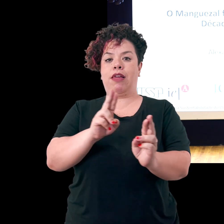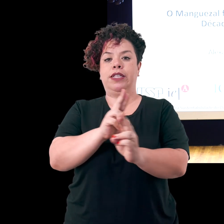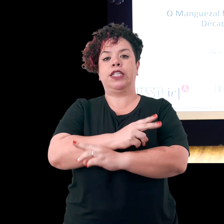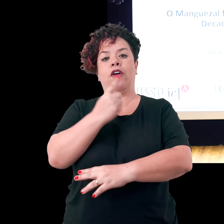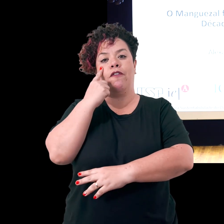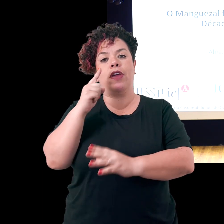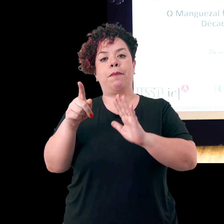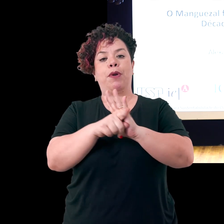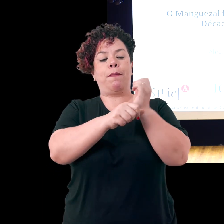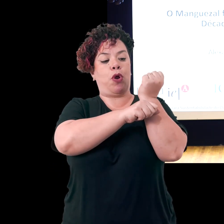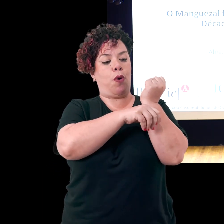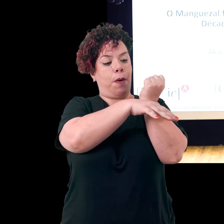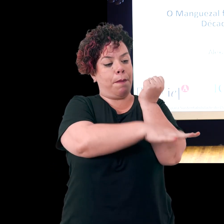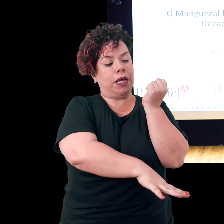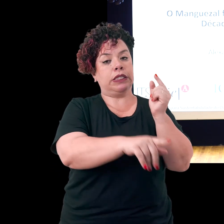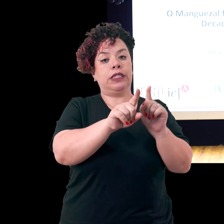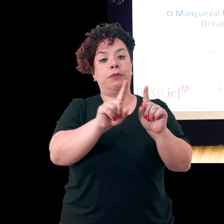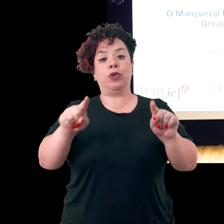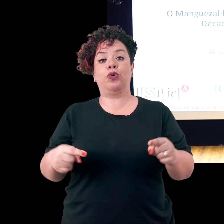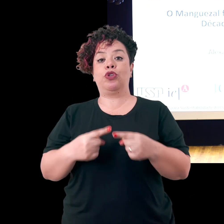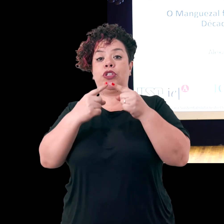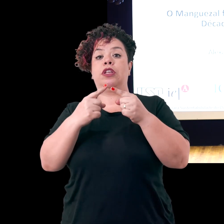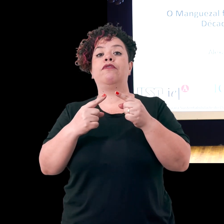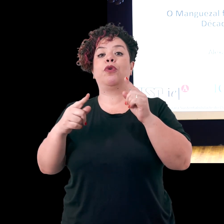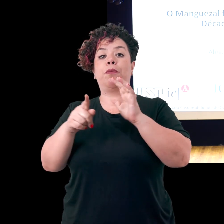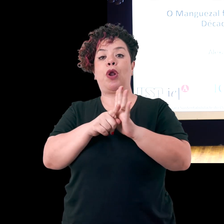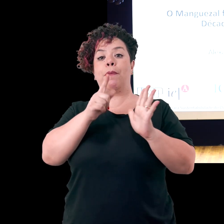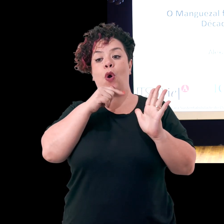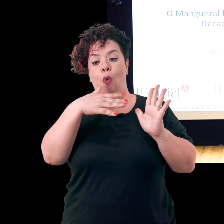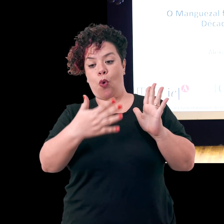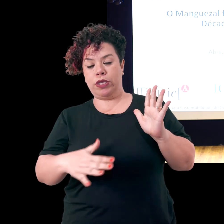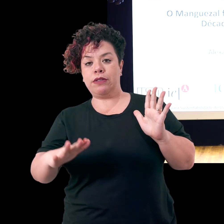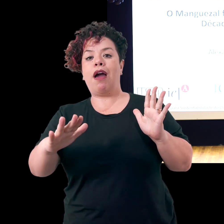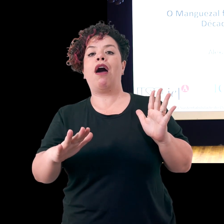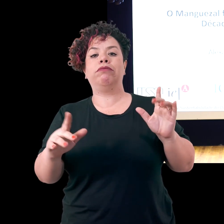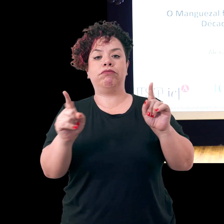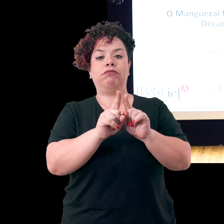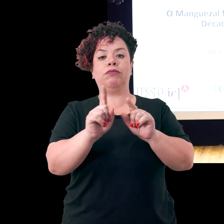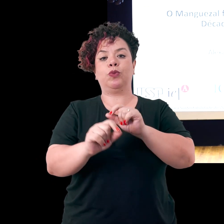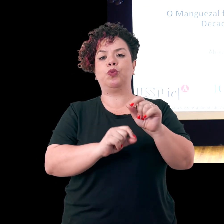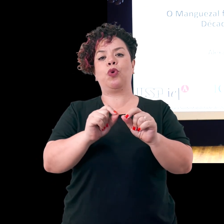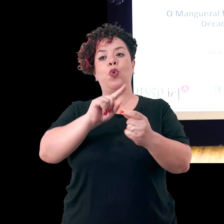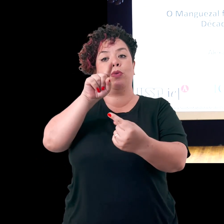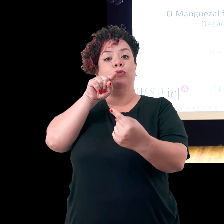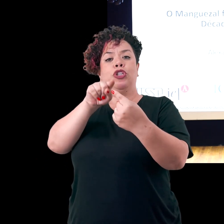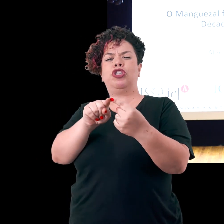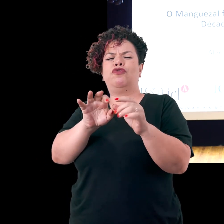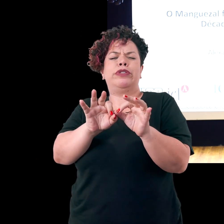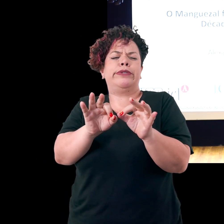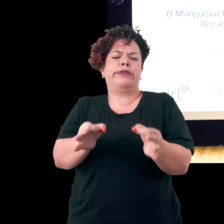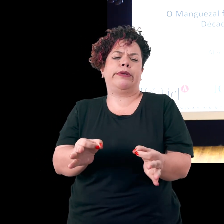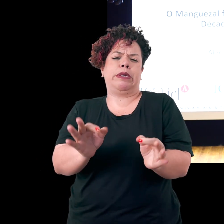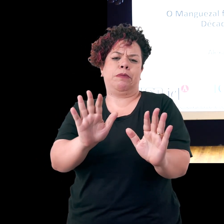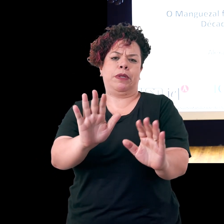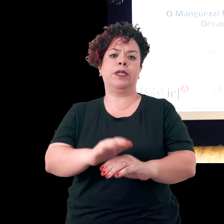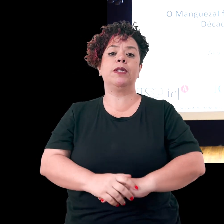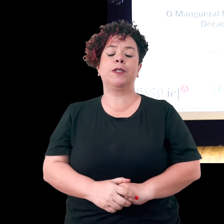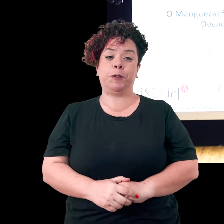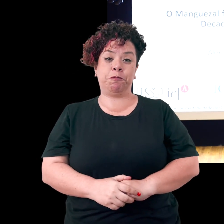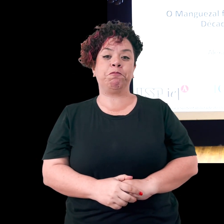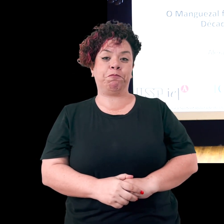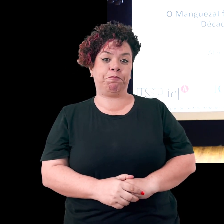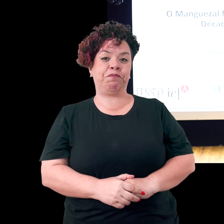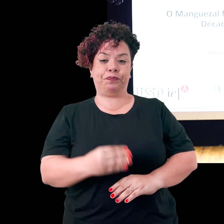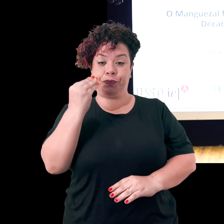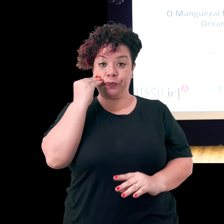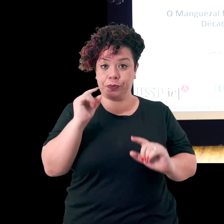essa relação do manguezal e os desafios da década do oceano, com um objetivo singelo. Tentar fazer